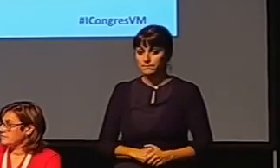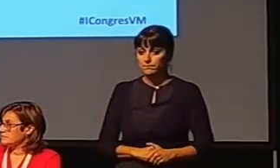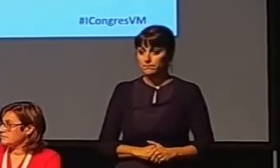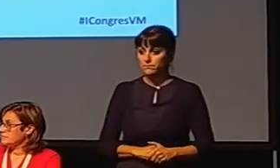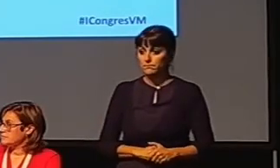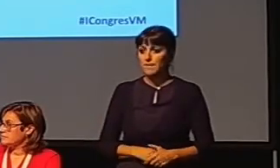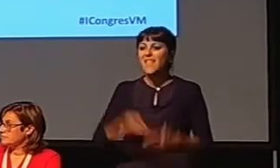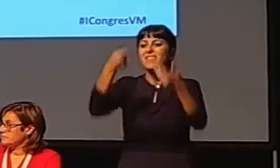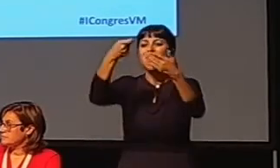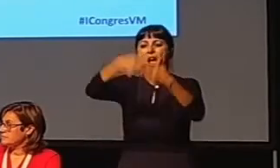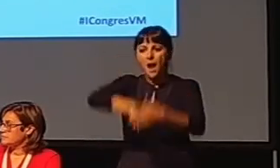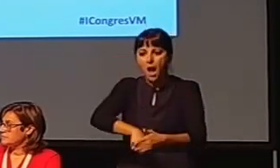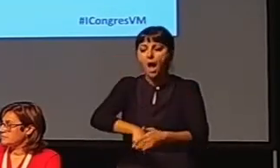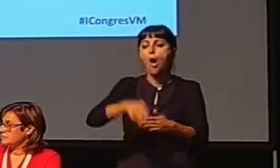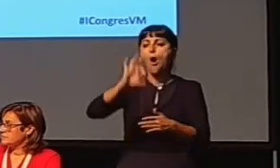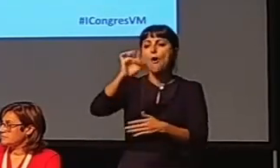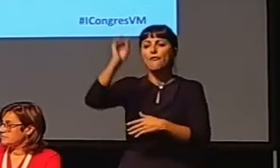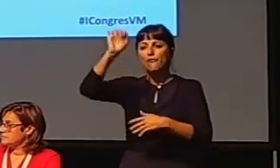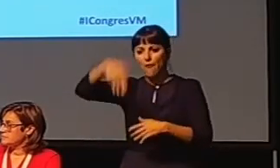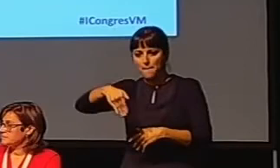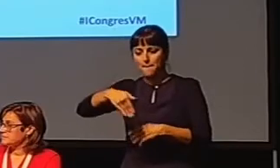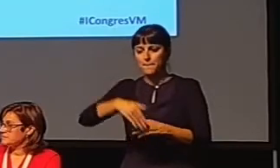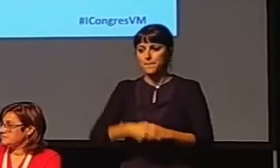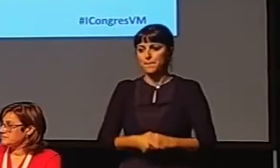Tancar la UFAM.